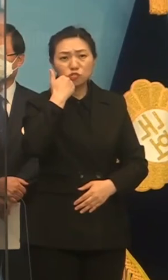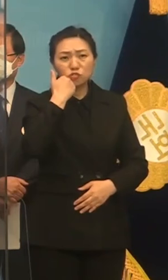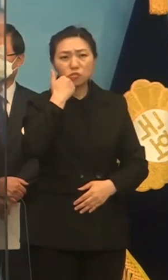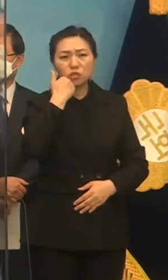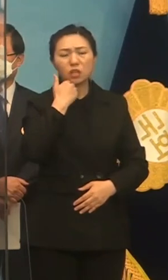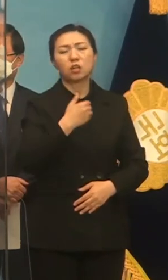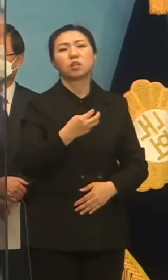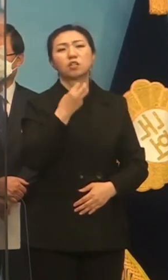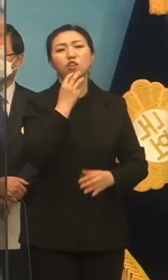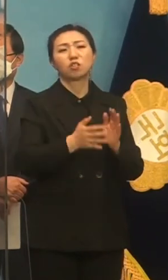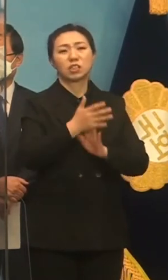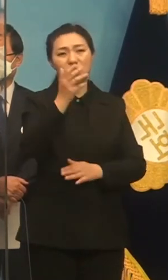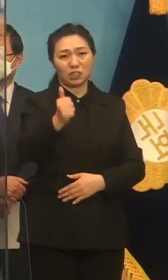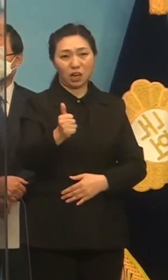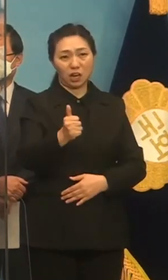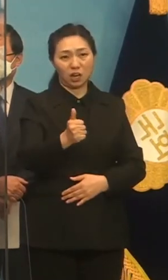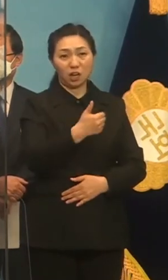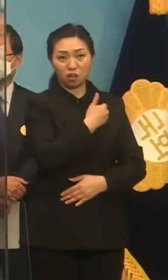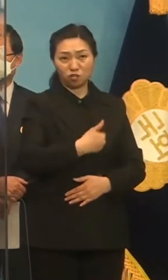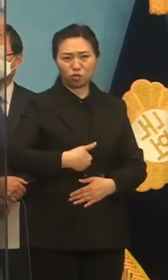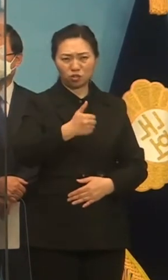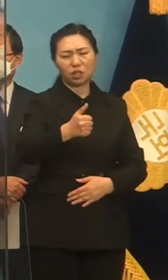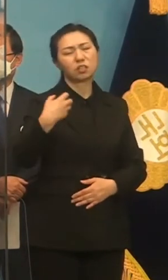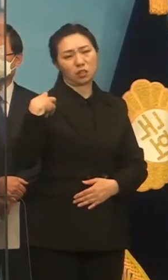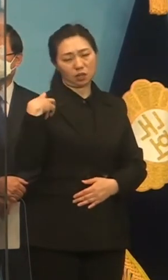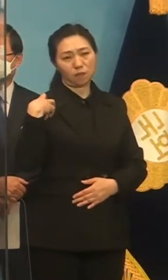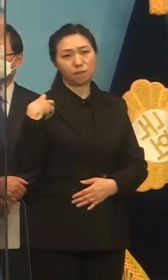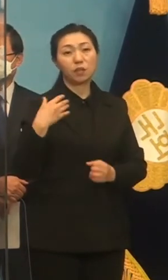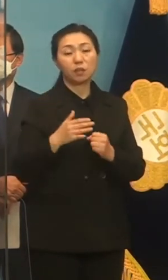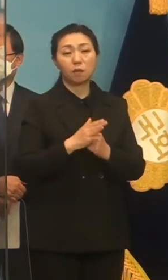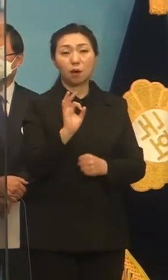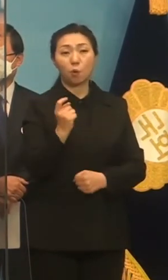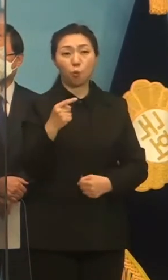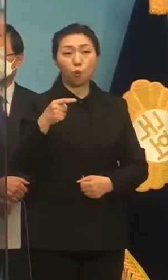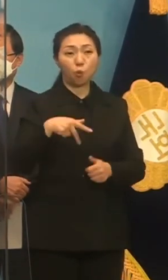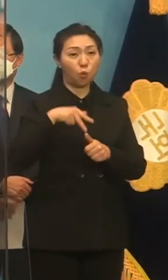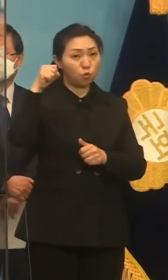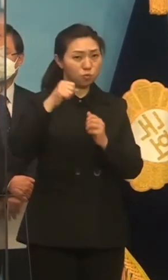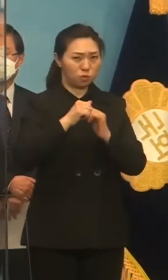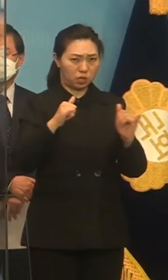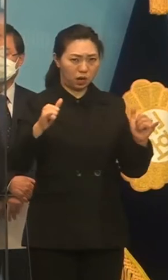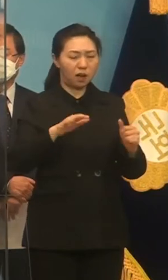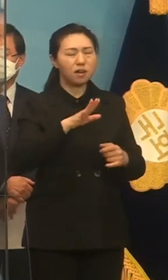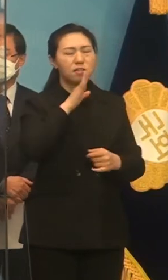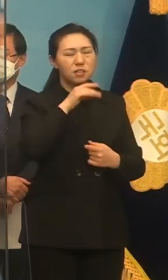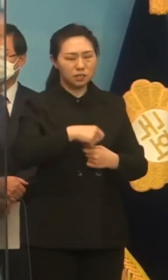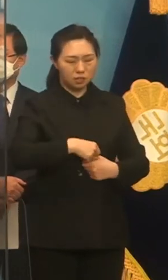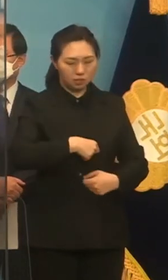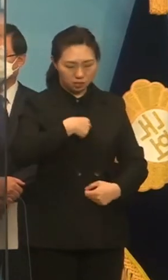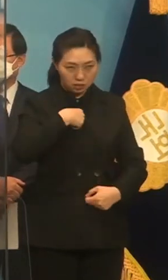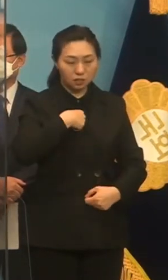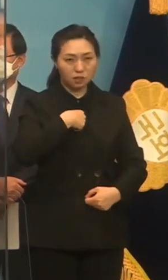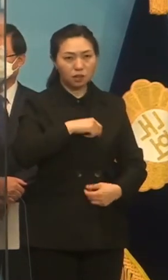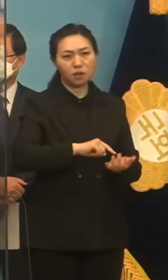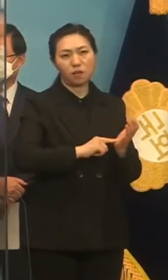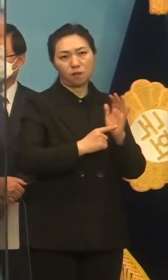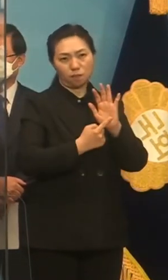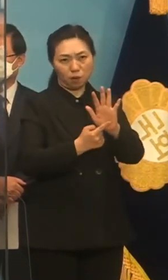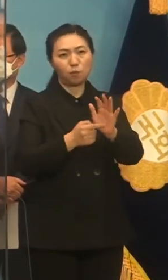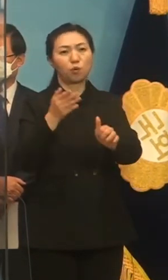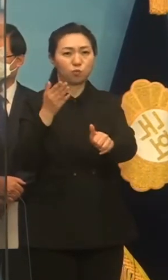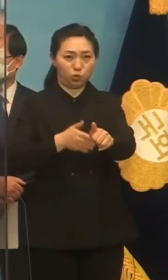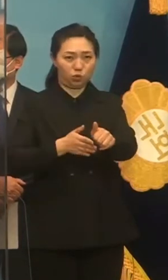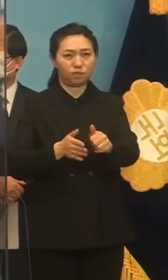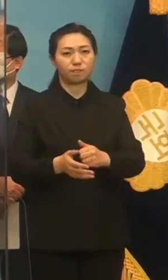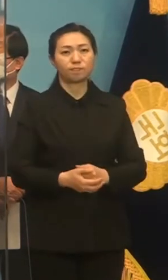드리면서 어 생 한국에서 정확하게 가서 하는것에 대해서 진실을 말씀해 주실 것을 말씀드리고자